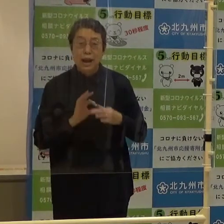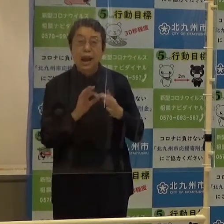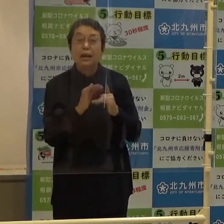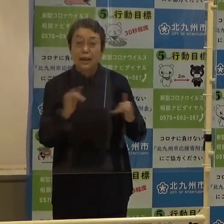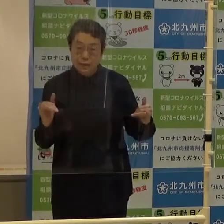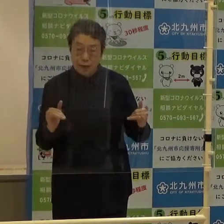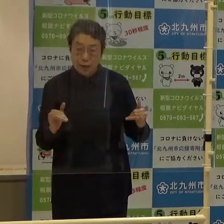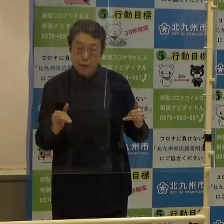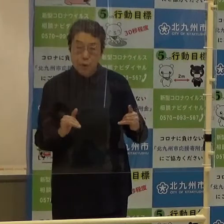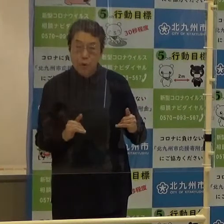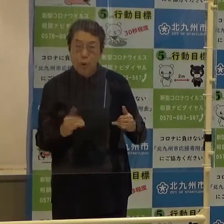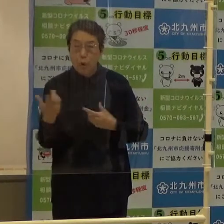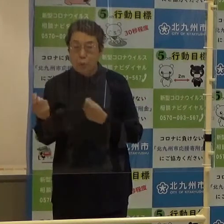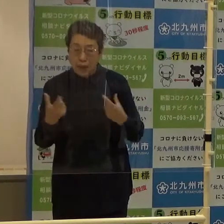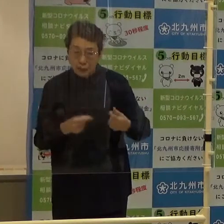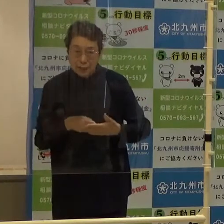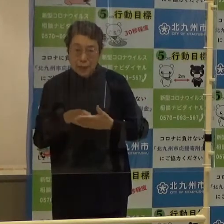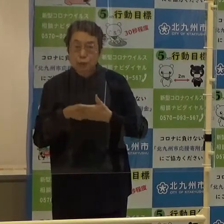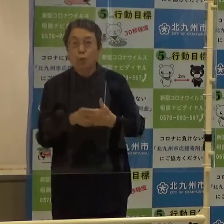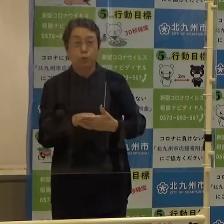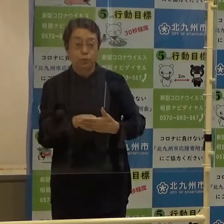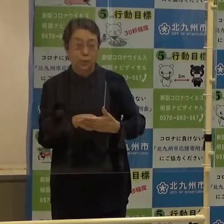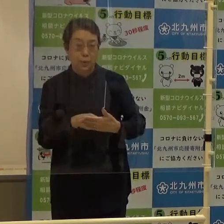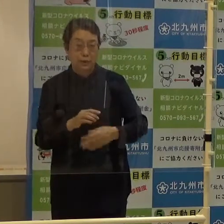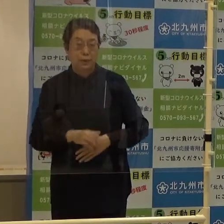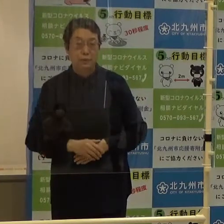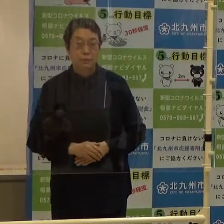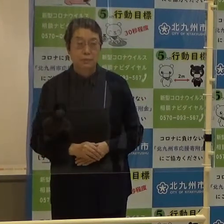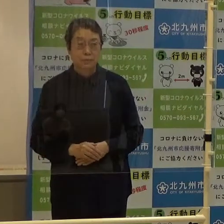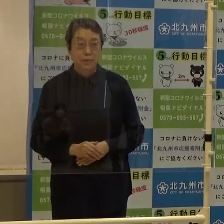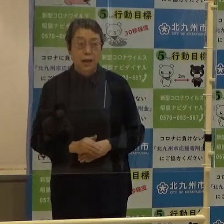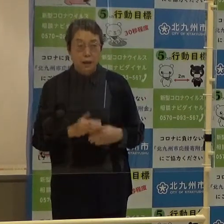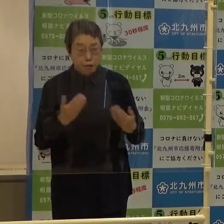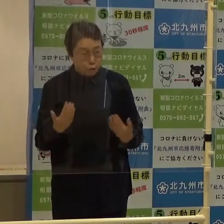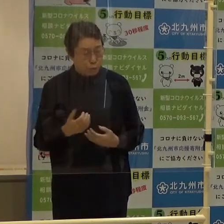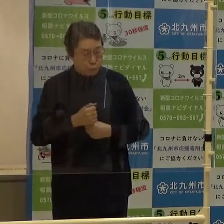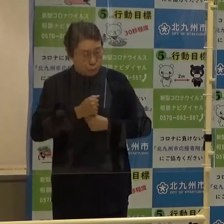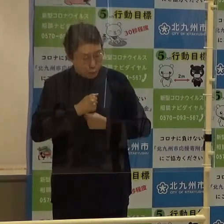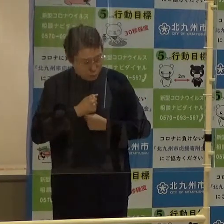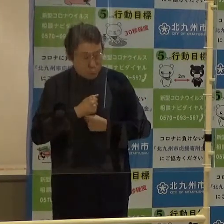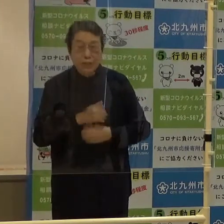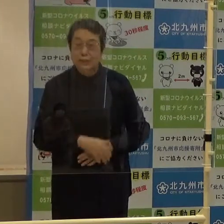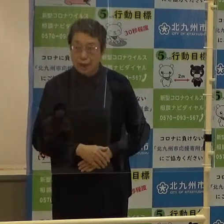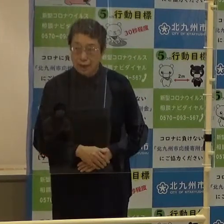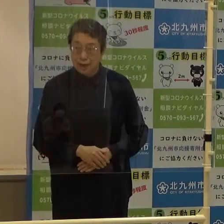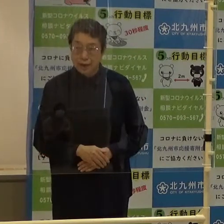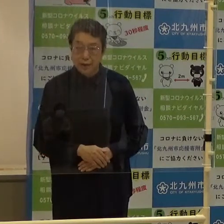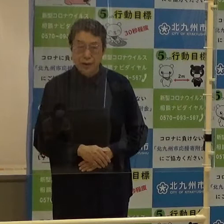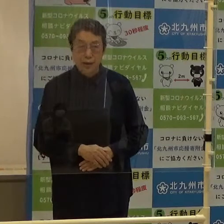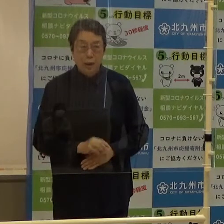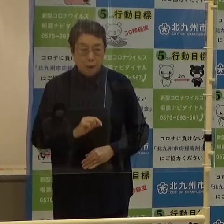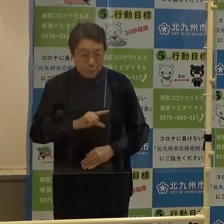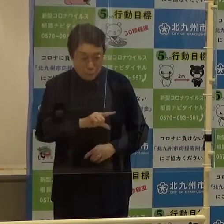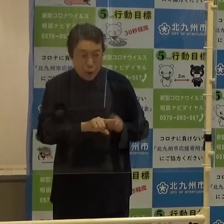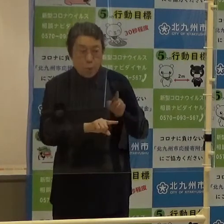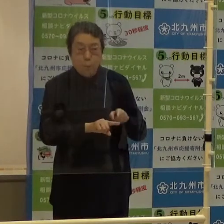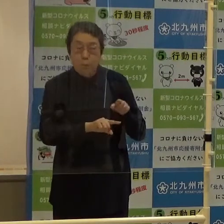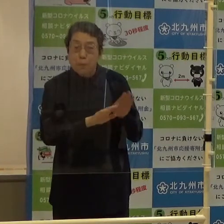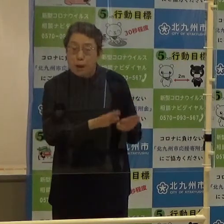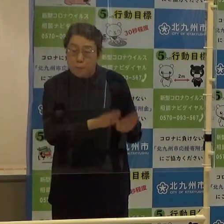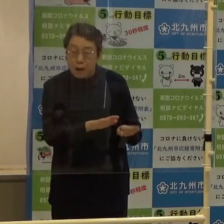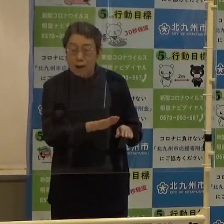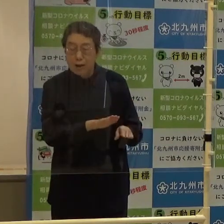努力を続けておりますので、十分それは抑え込んでいける、状況だというふうに思っております